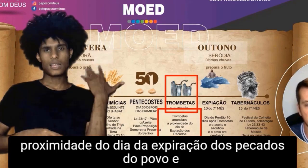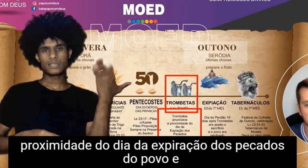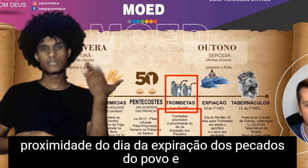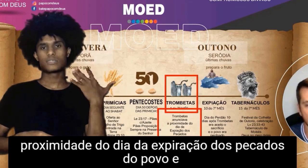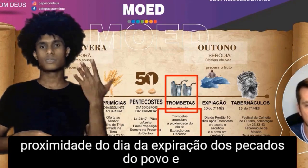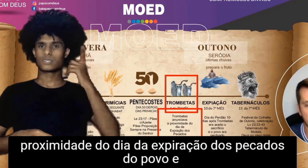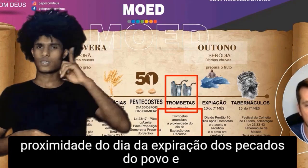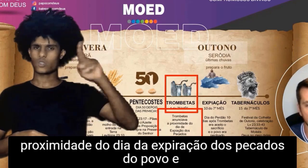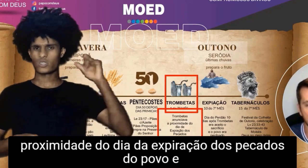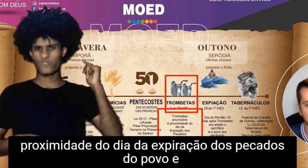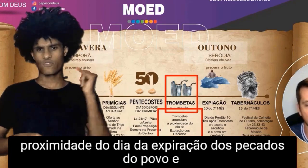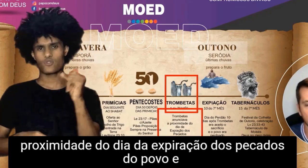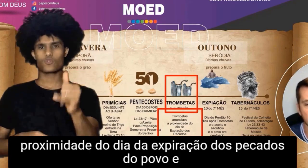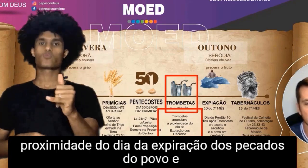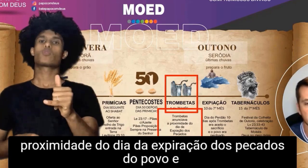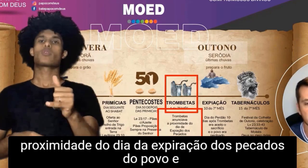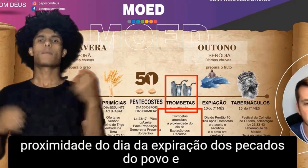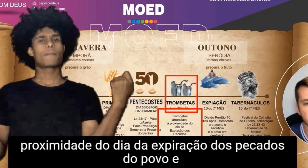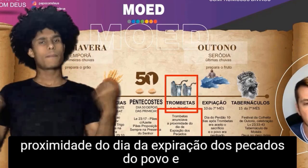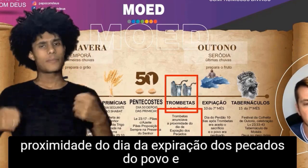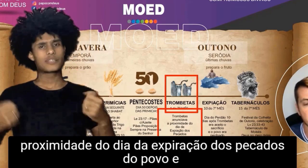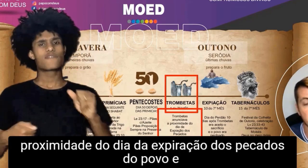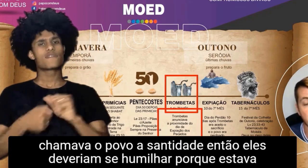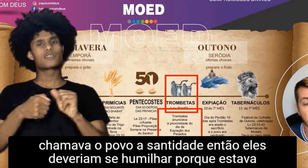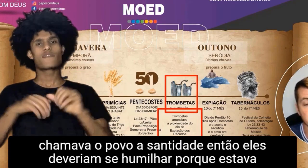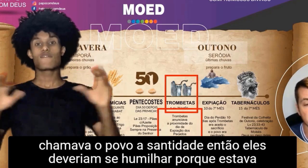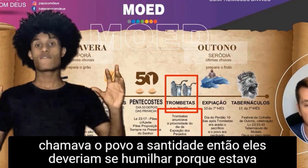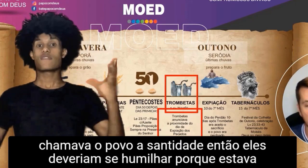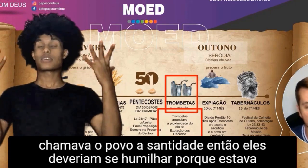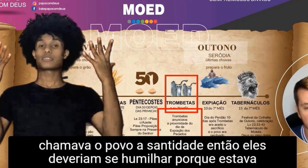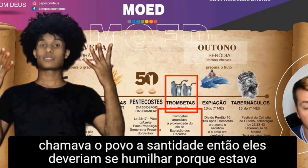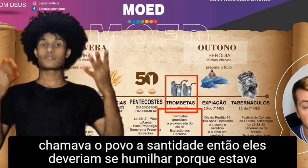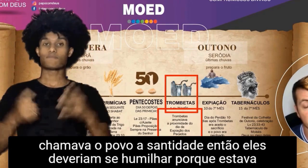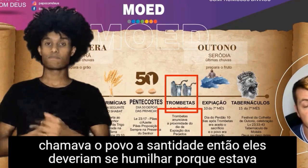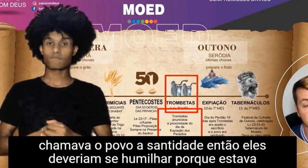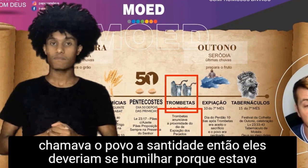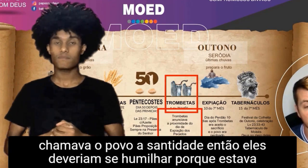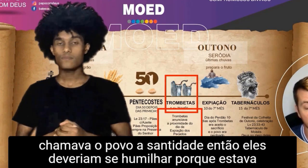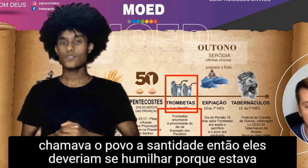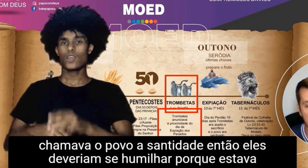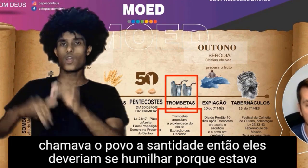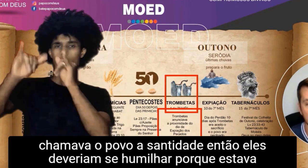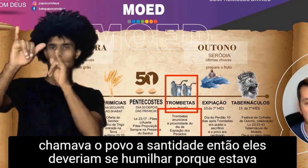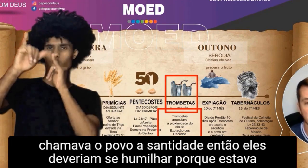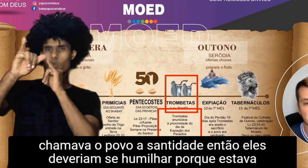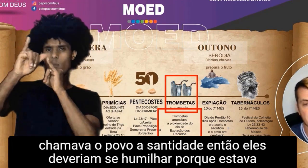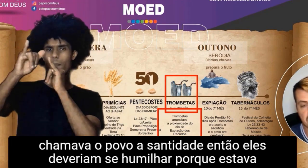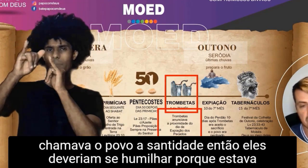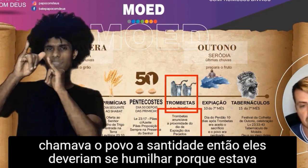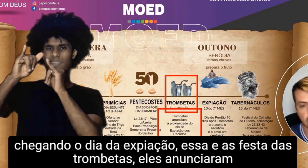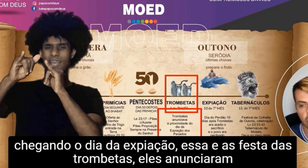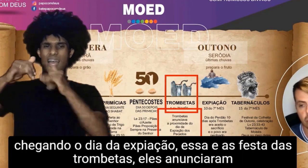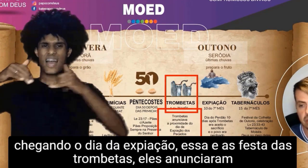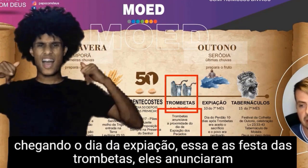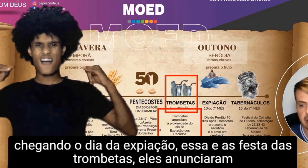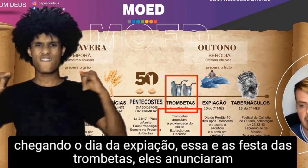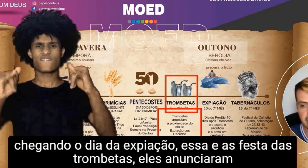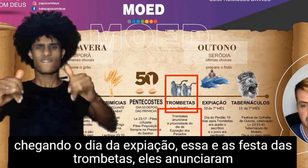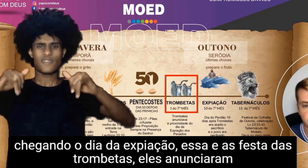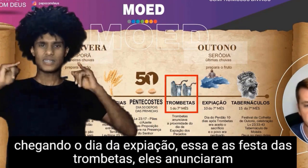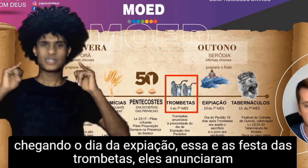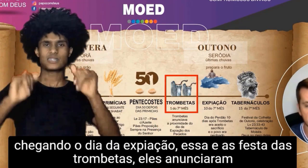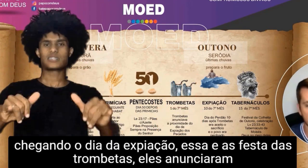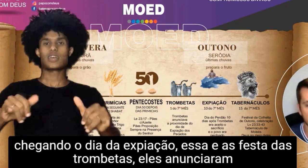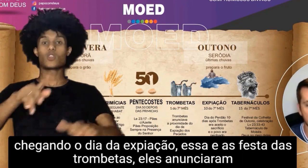do dia da expiação, dos pecados do povo, e chamavam o povo à santidade. Então eles deveriam se humilhar, porque estava chegando o dia